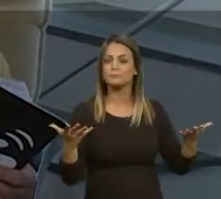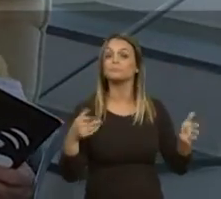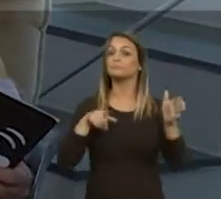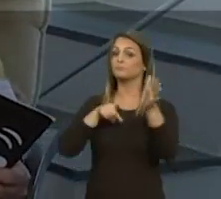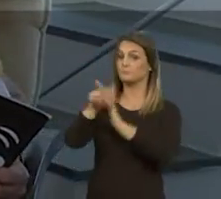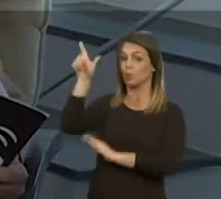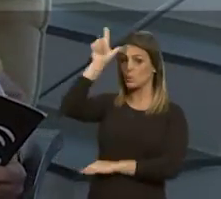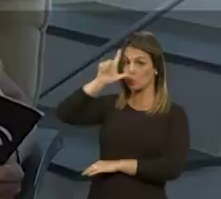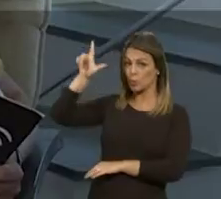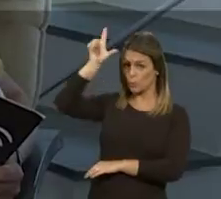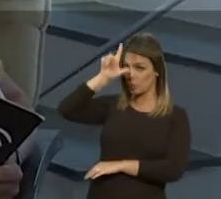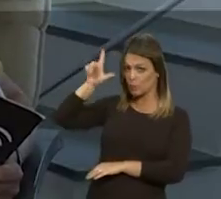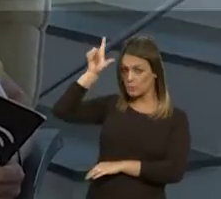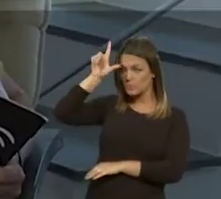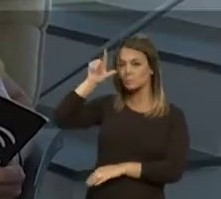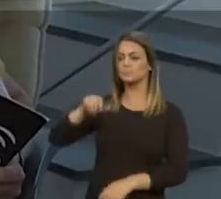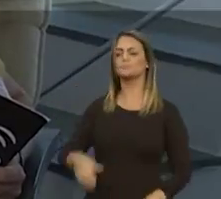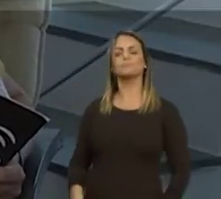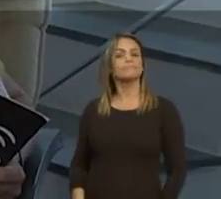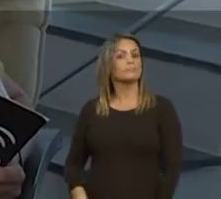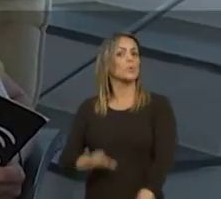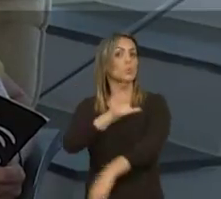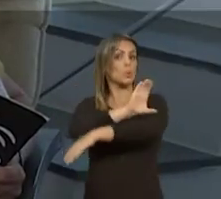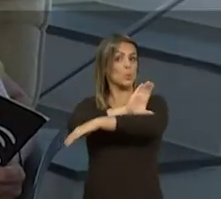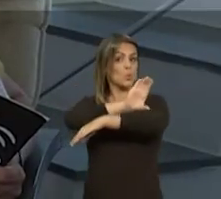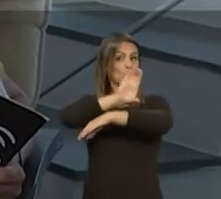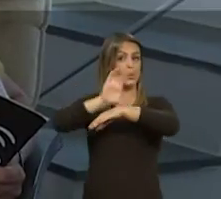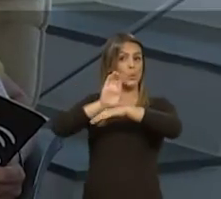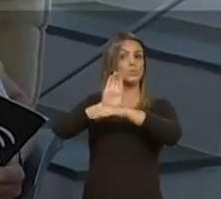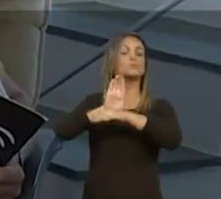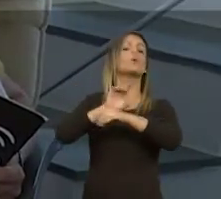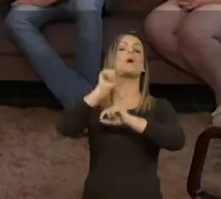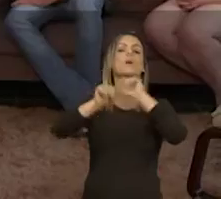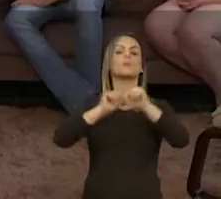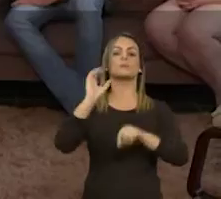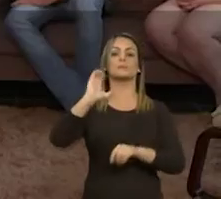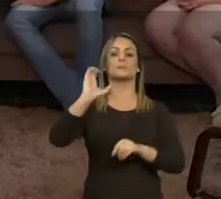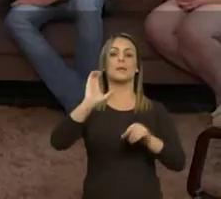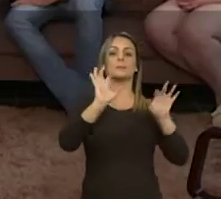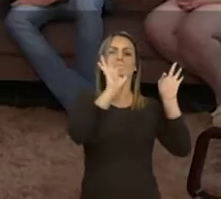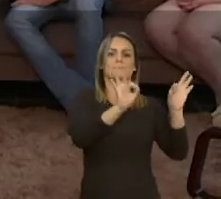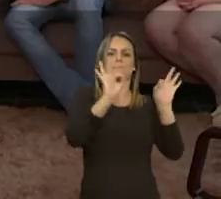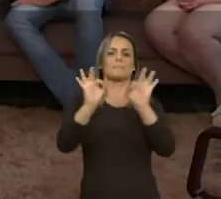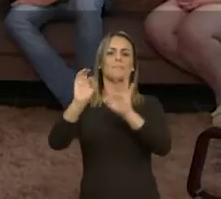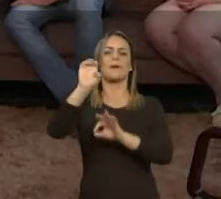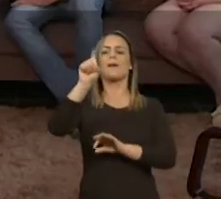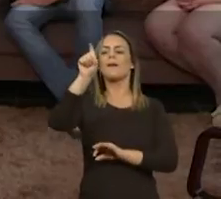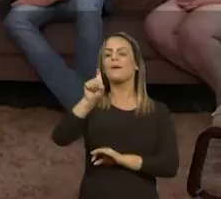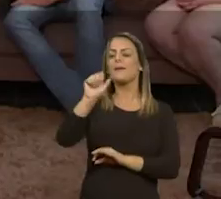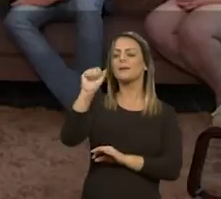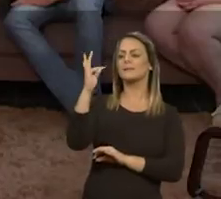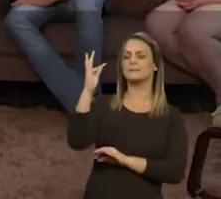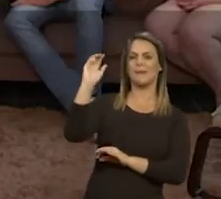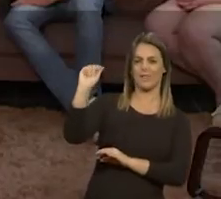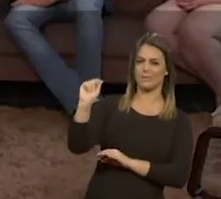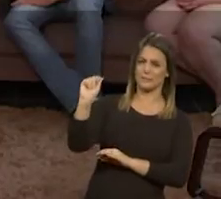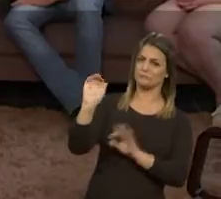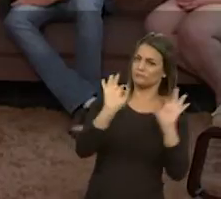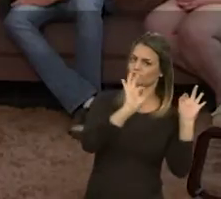Lucas, tu estás cursando um curso que fica dentro das ciências exatas. Como tem sido para ti fazer